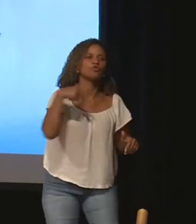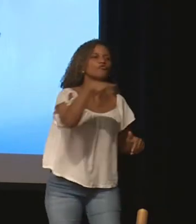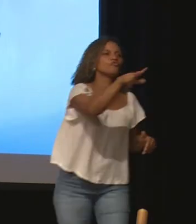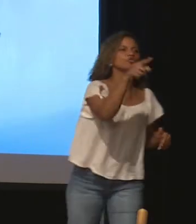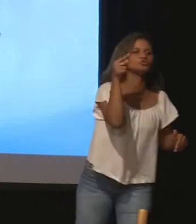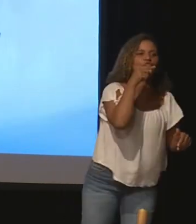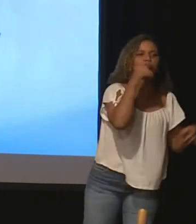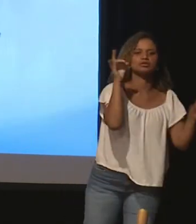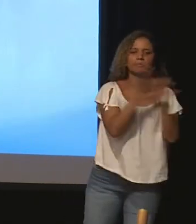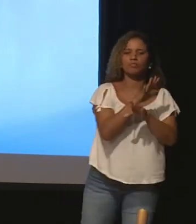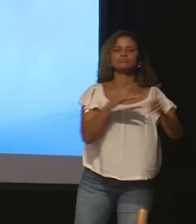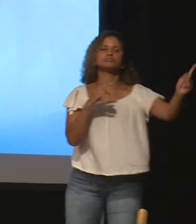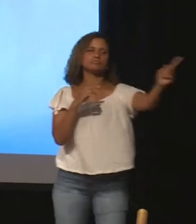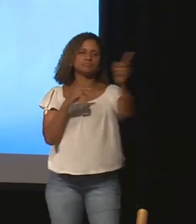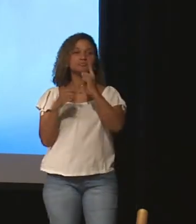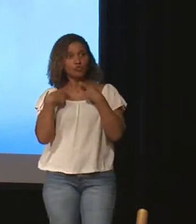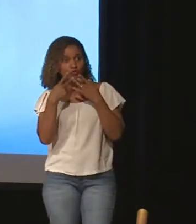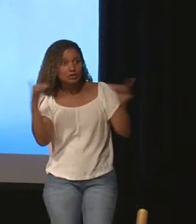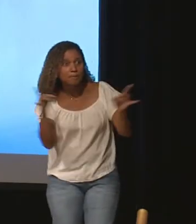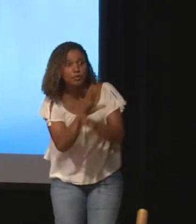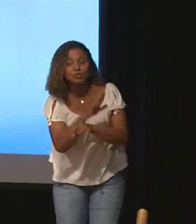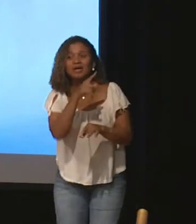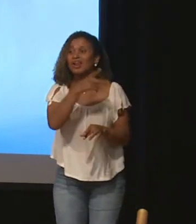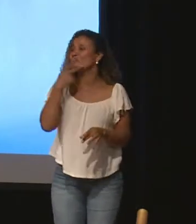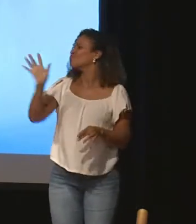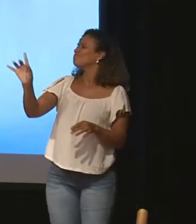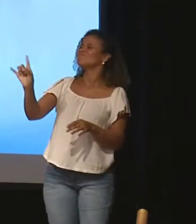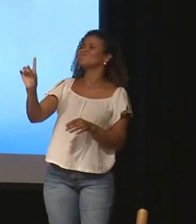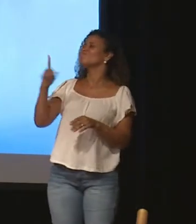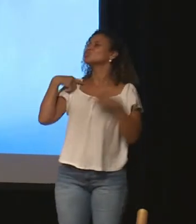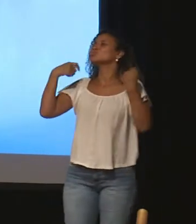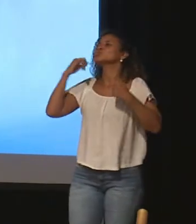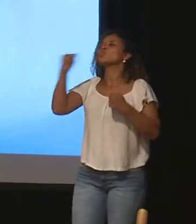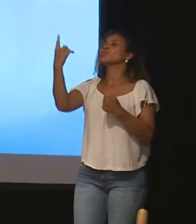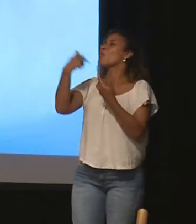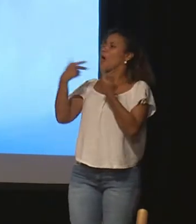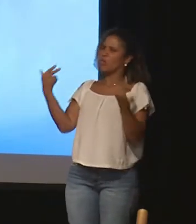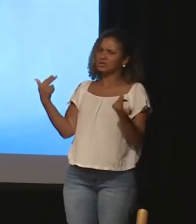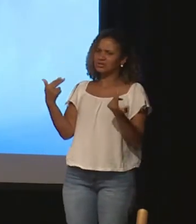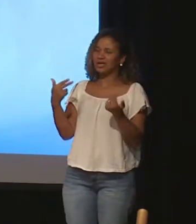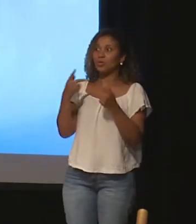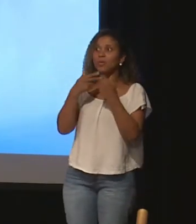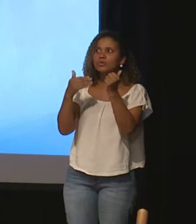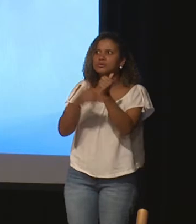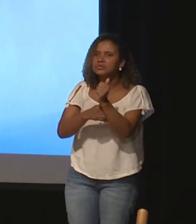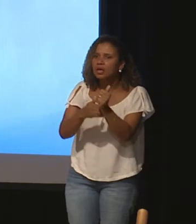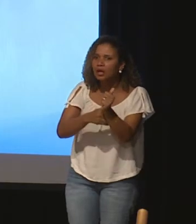falou, ok. Então, ela foi lá, escovou o dente, voltou. Aí eu falei, está tudo bem? Ela, não. Eu preciso te contar uma coisa, é